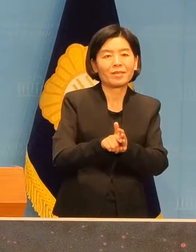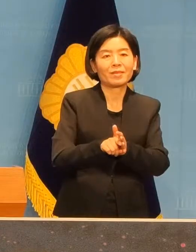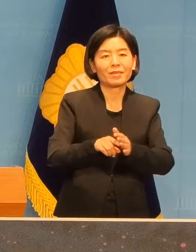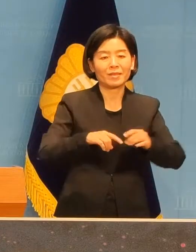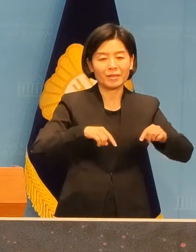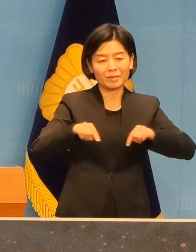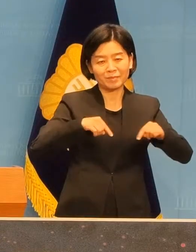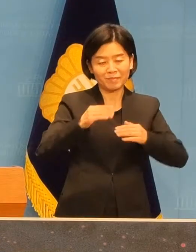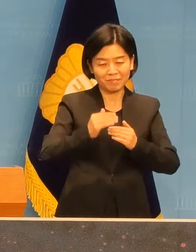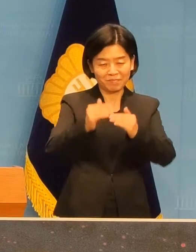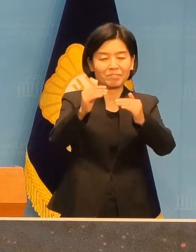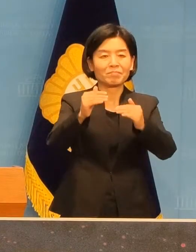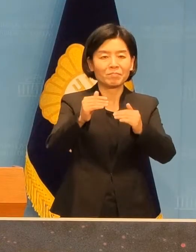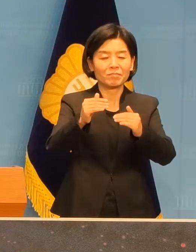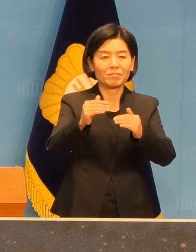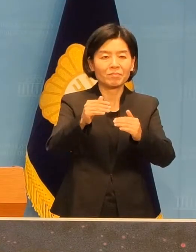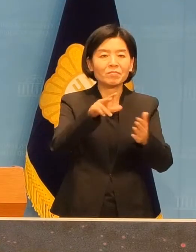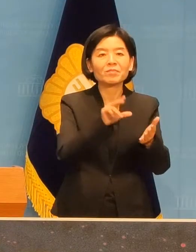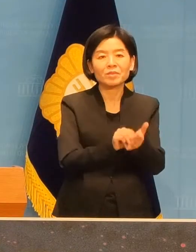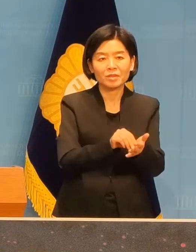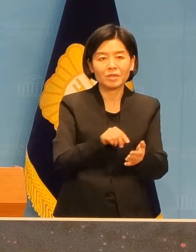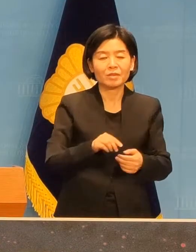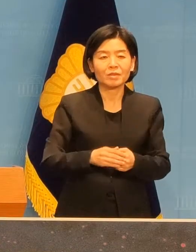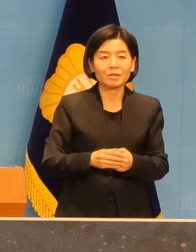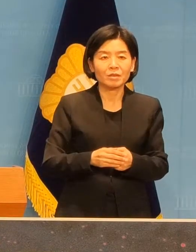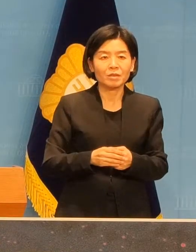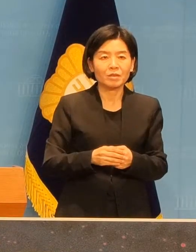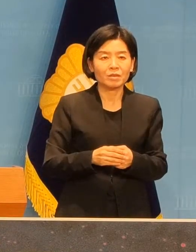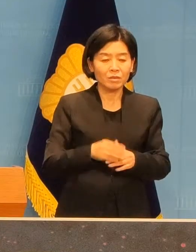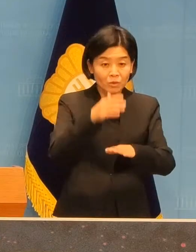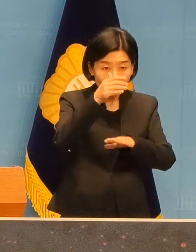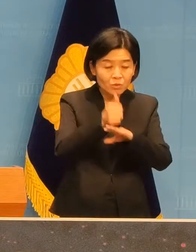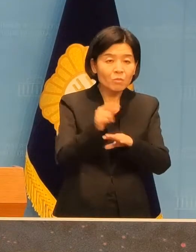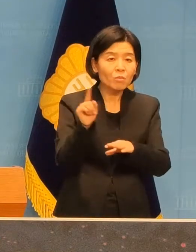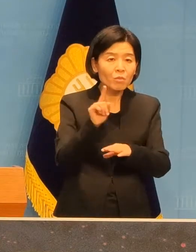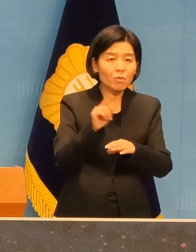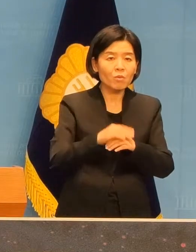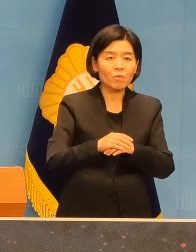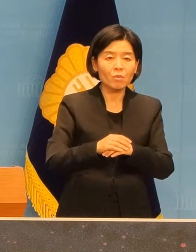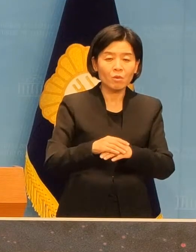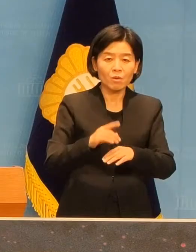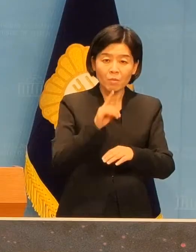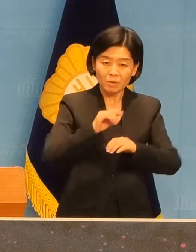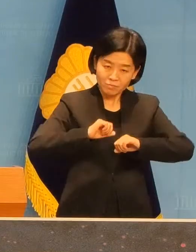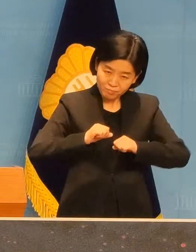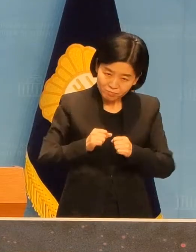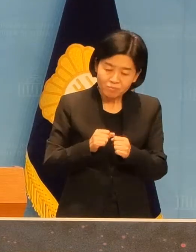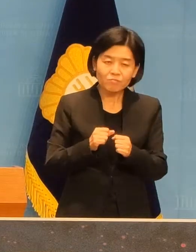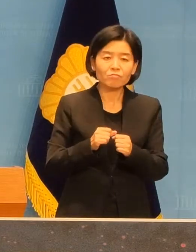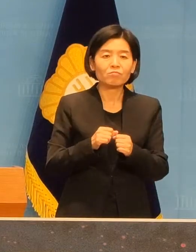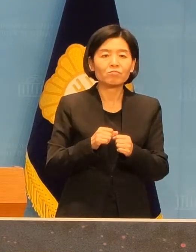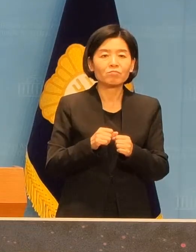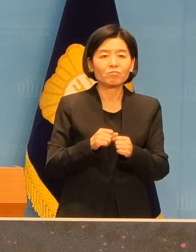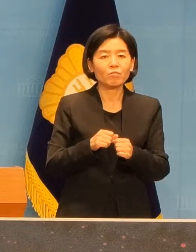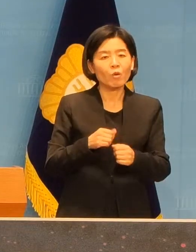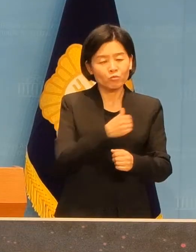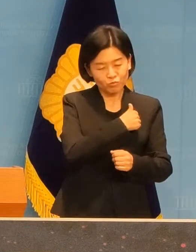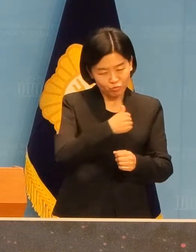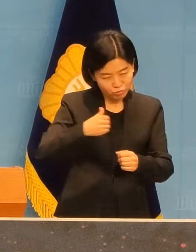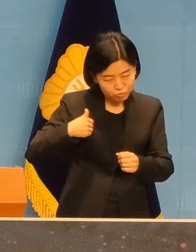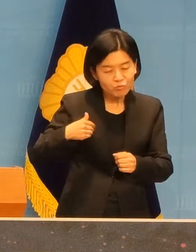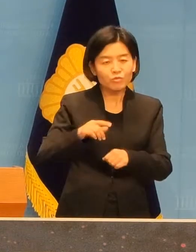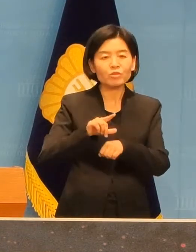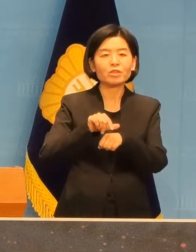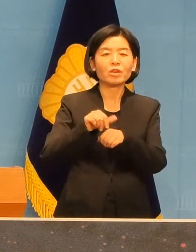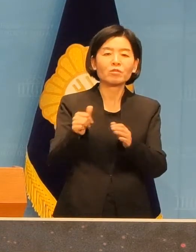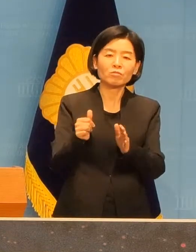끌어갔다는 말씀입니다. 이것은 결국 순응하는 자들에게는 무제한에 가까운 발언권을 주고